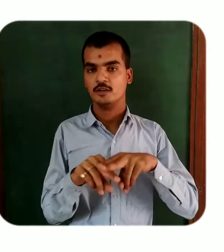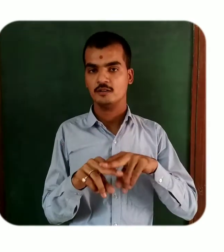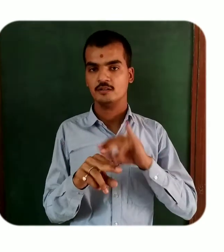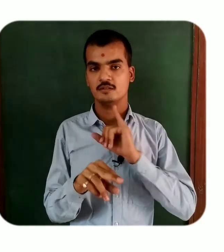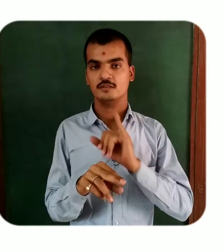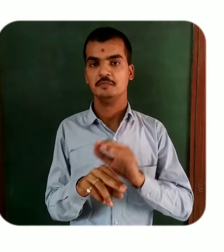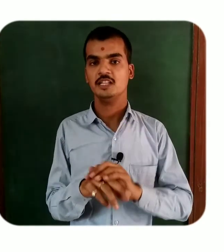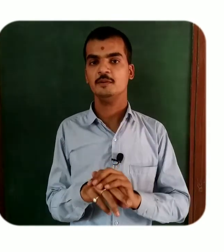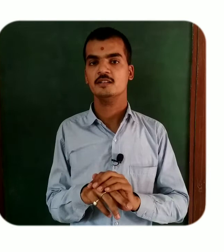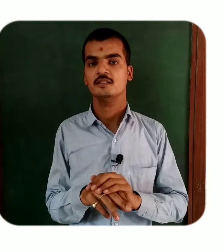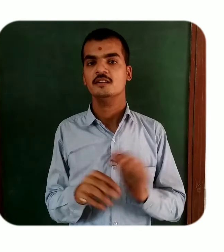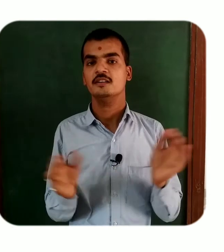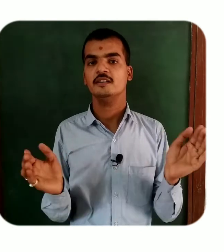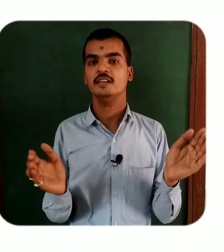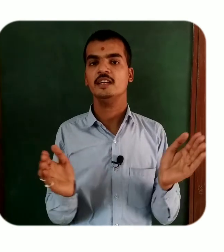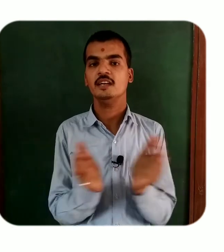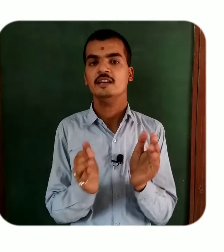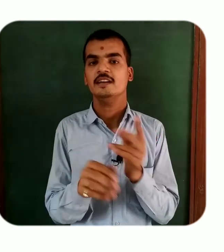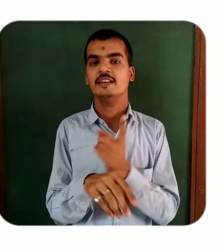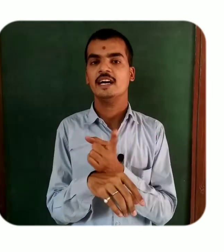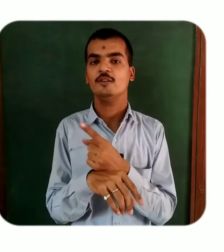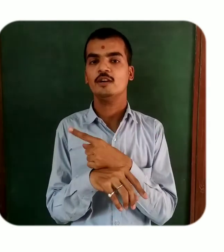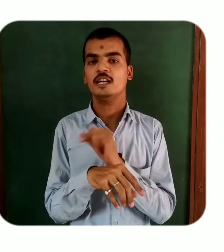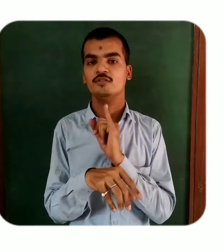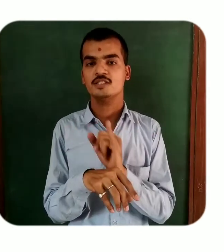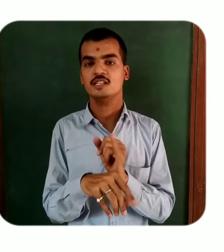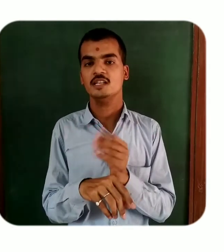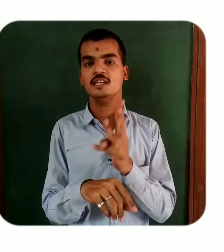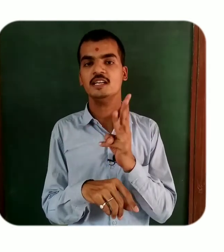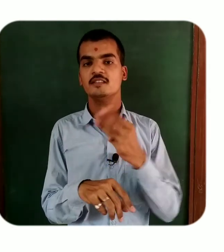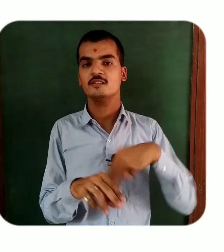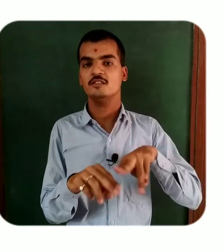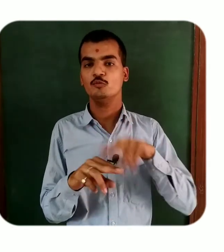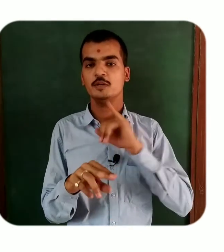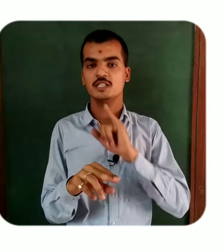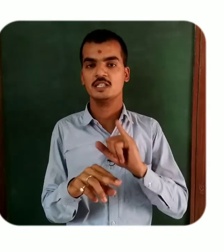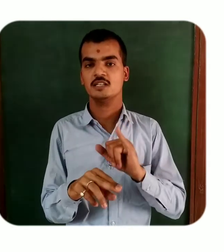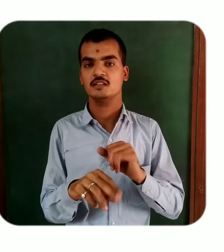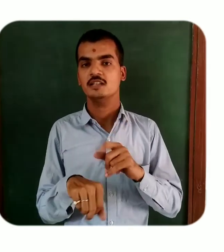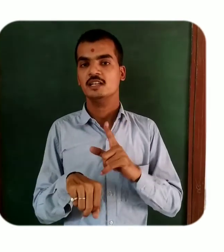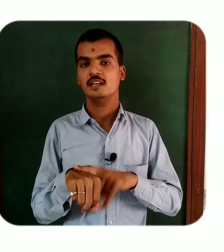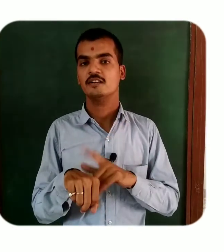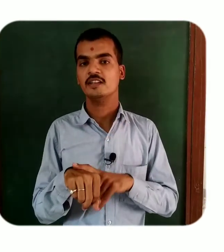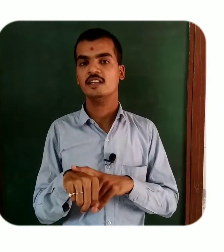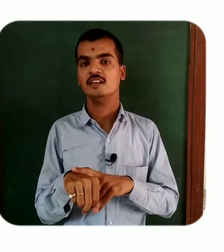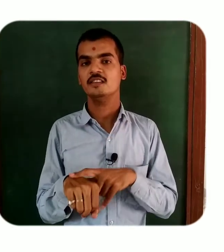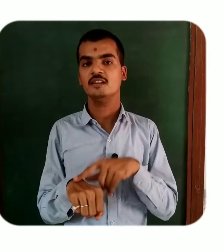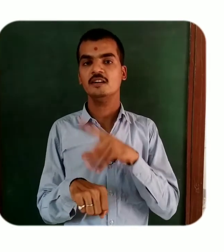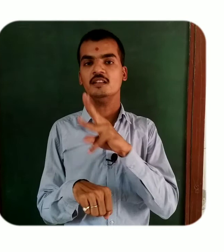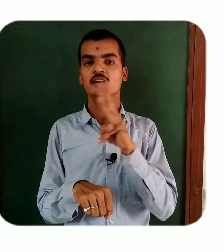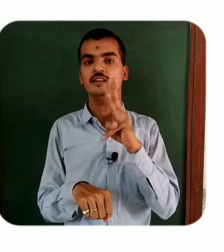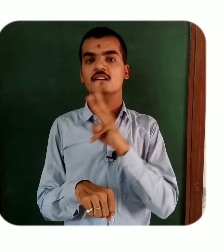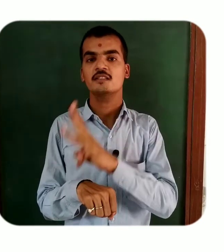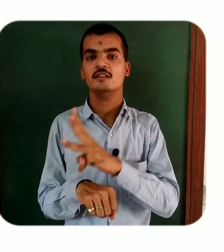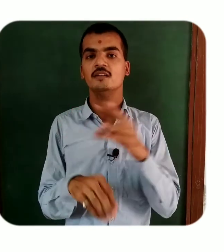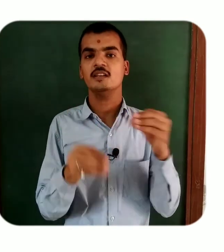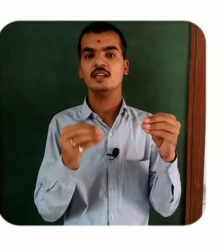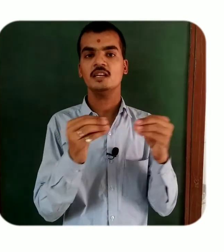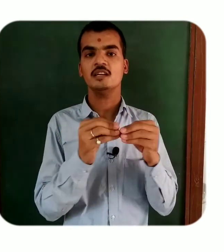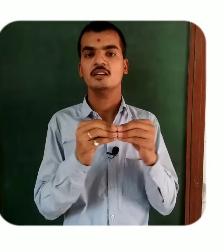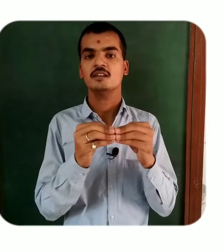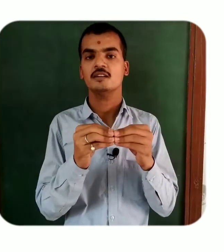2 ઉપર, બરાબર? અને નાનો કાંટો છે એ 3 ઉપર છે. એટલે ઘડિયાળની અંદર